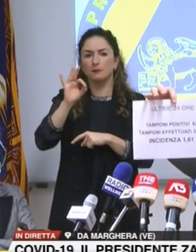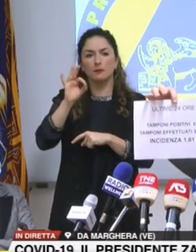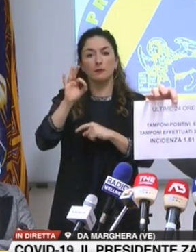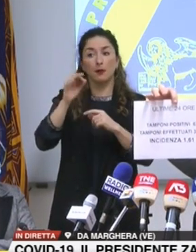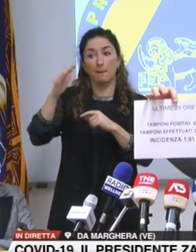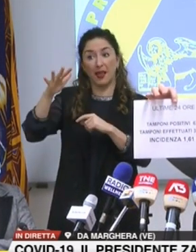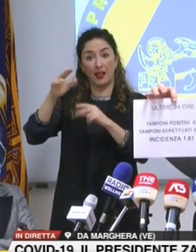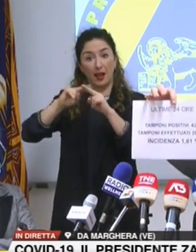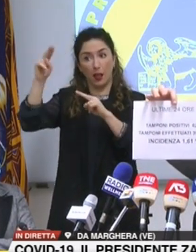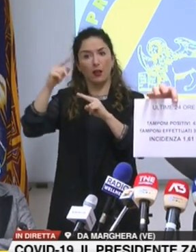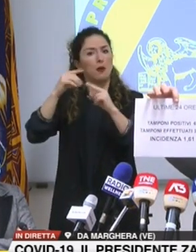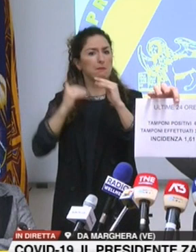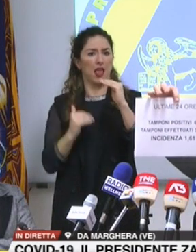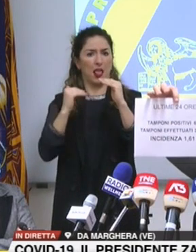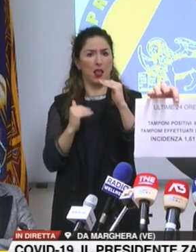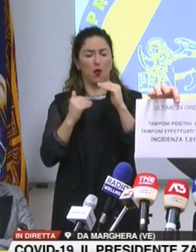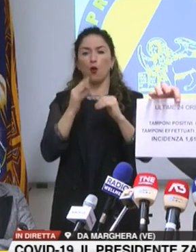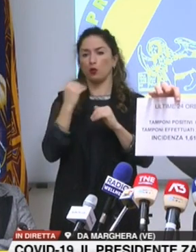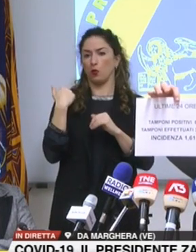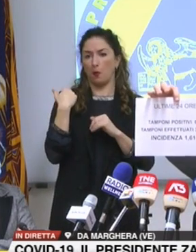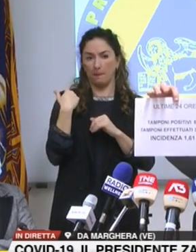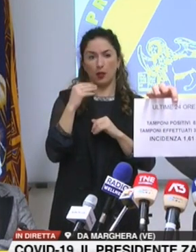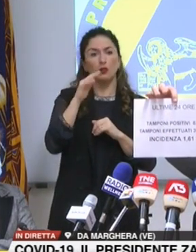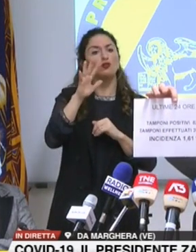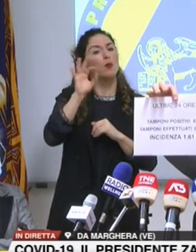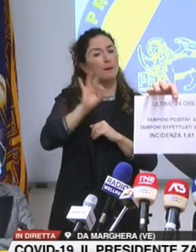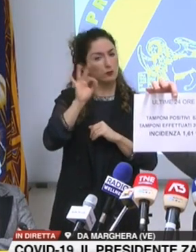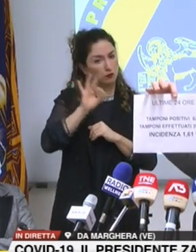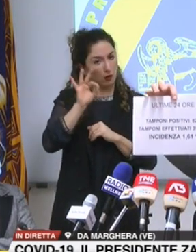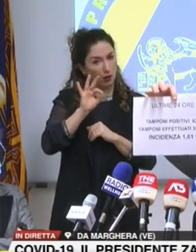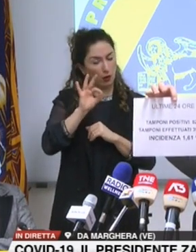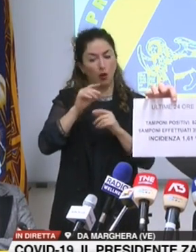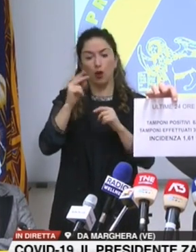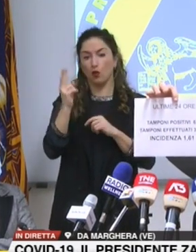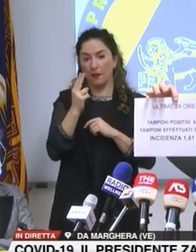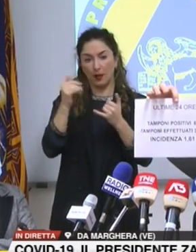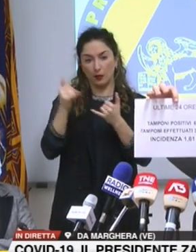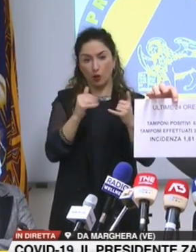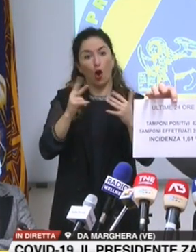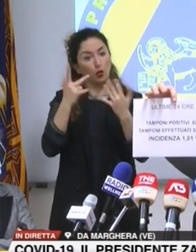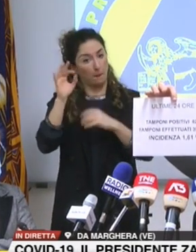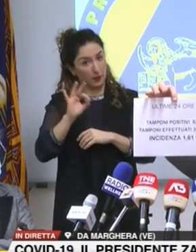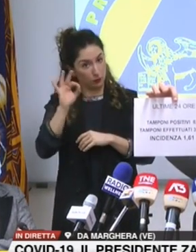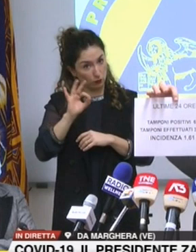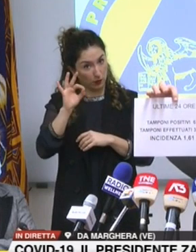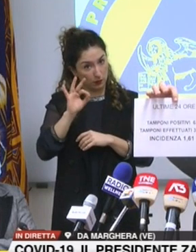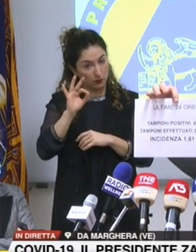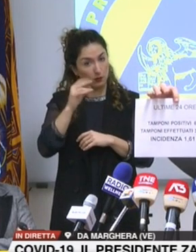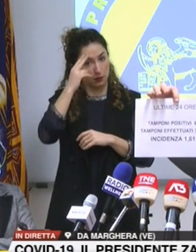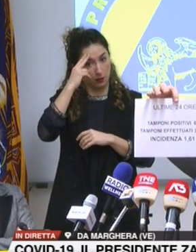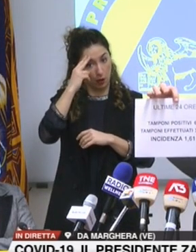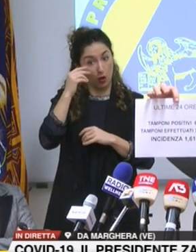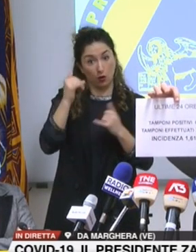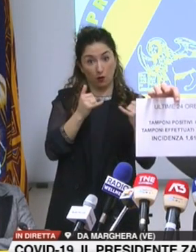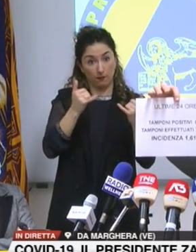media nazionale. Abbiamo fatto ottobre con il 5% di incidenza, novembre e dicembre con l'8% di incidenza. Vi ricordo che